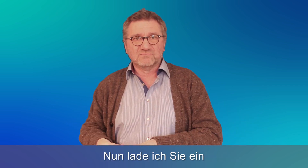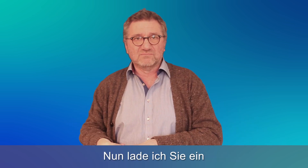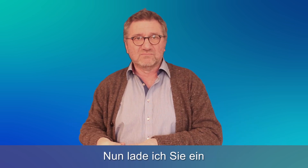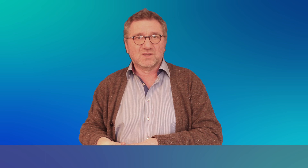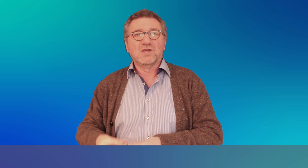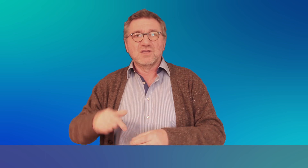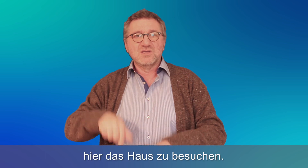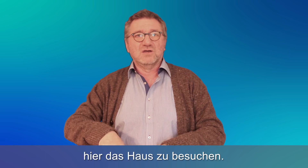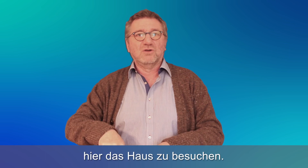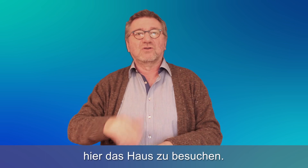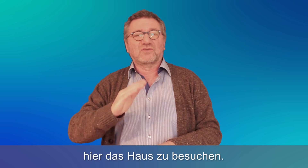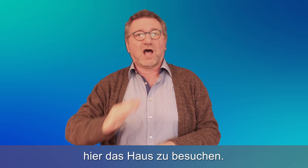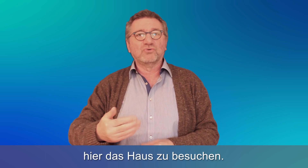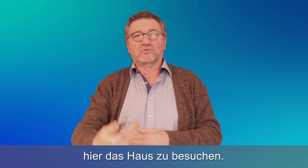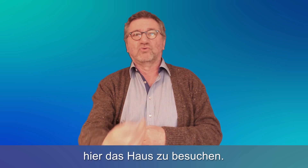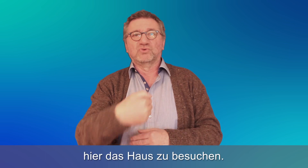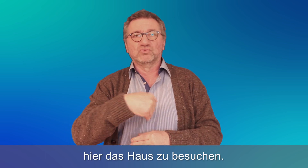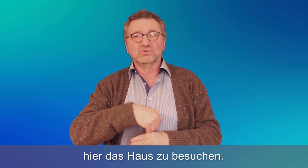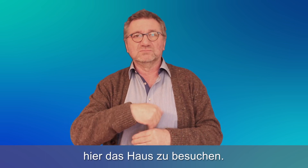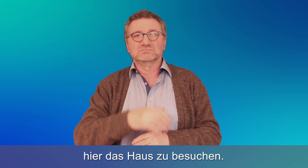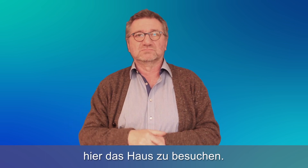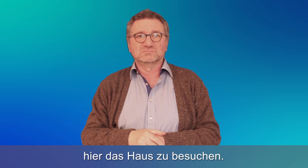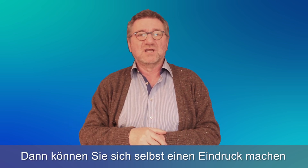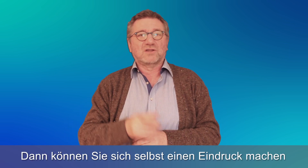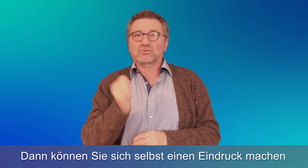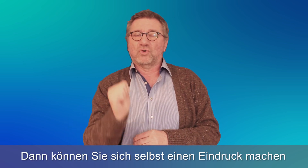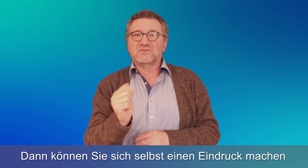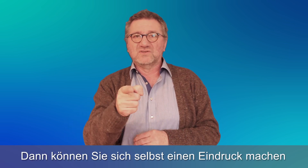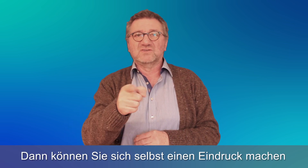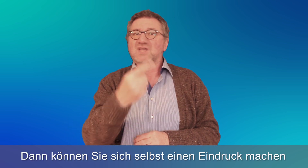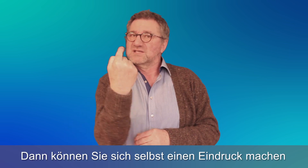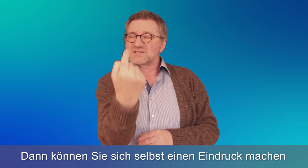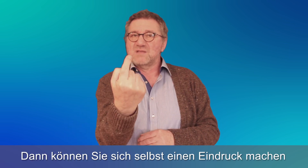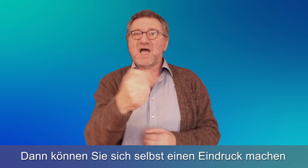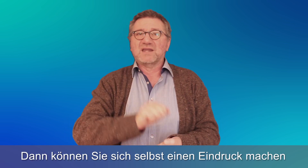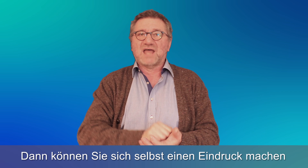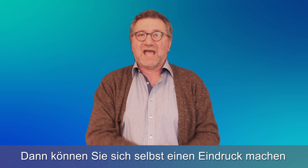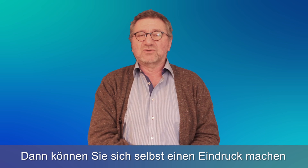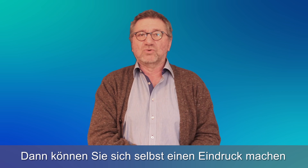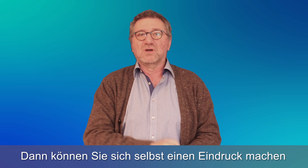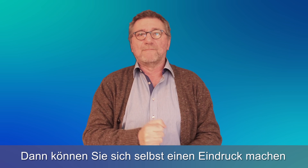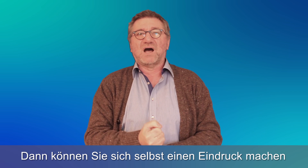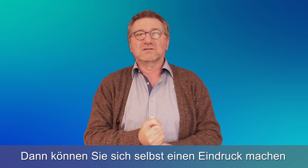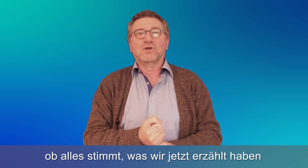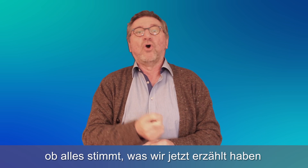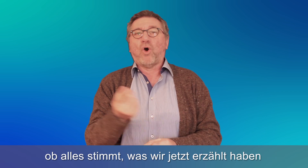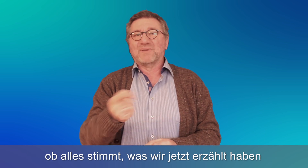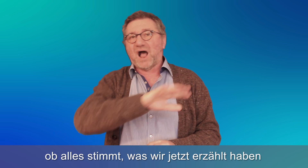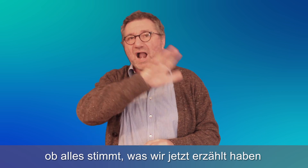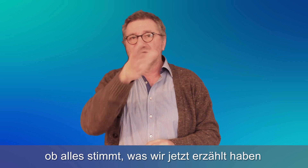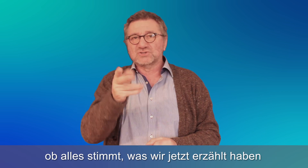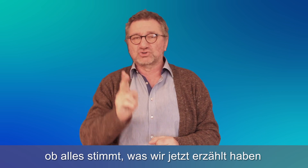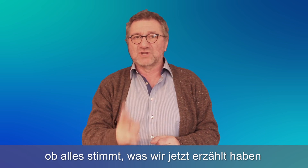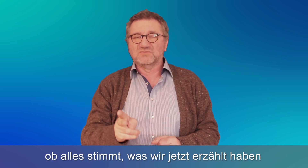ein, hier das Haus zu besuchen. Dann können Sie sich selber einen Eindruck machen,